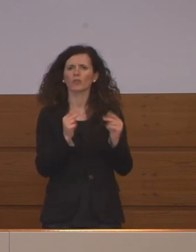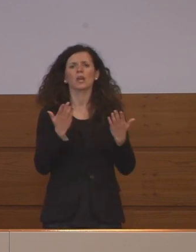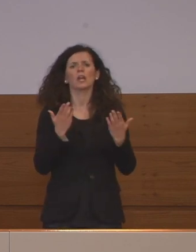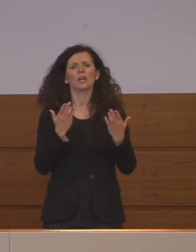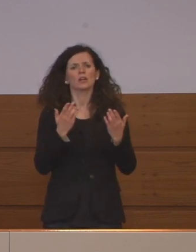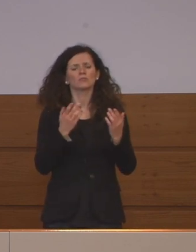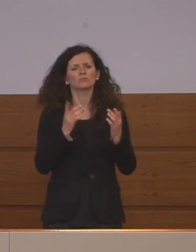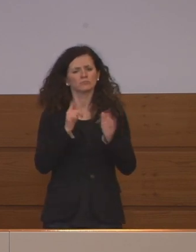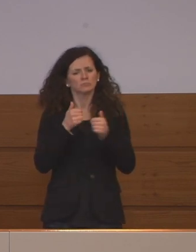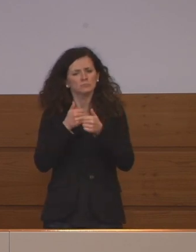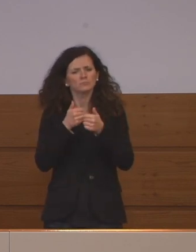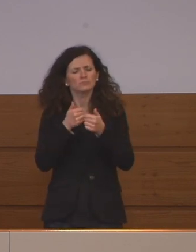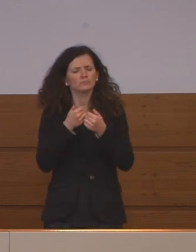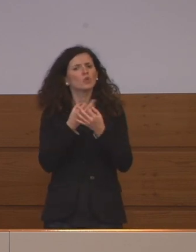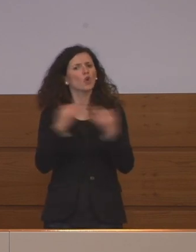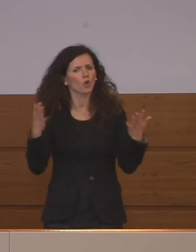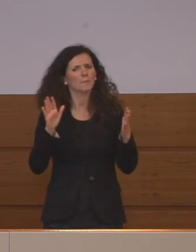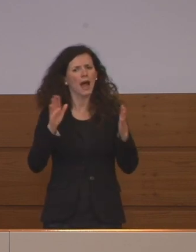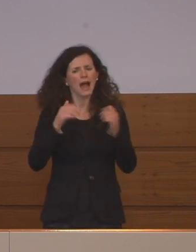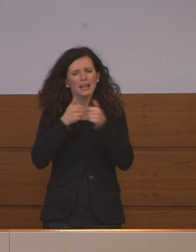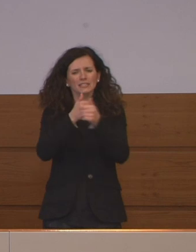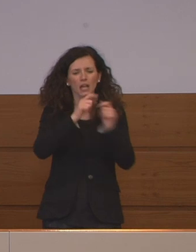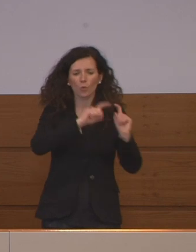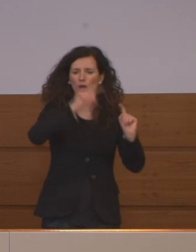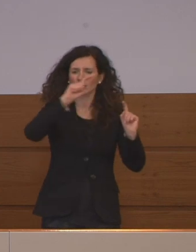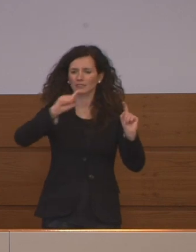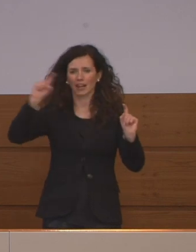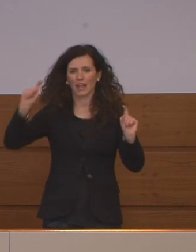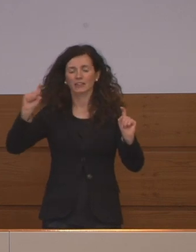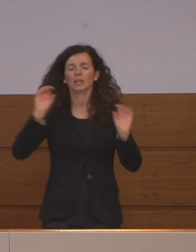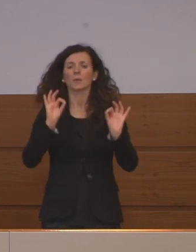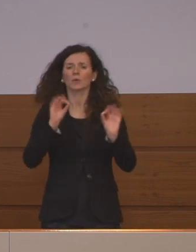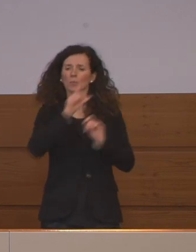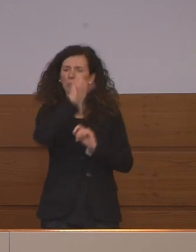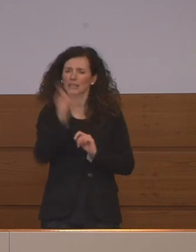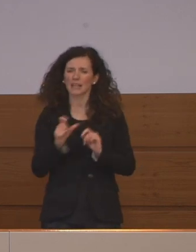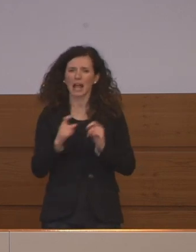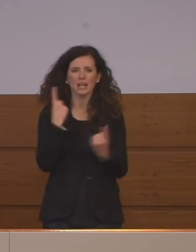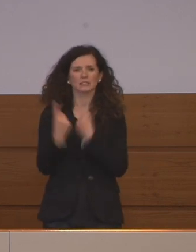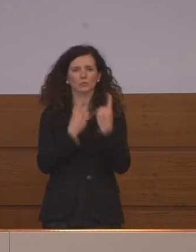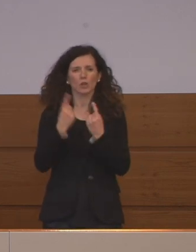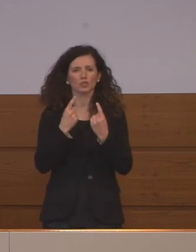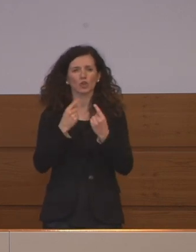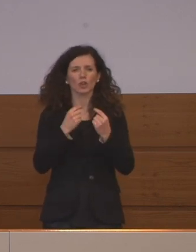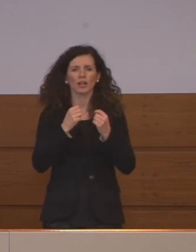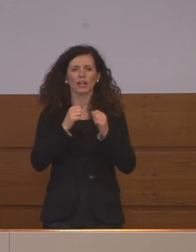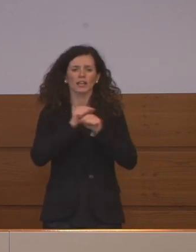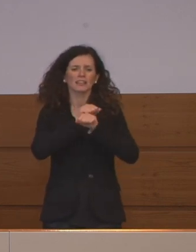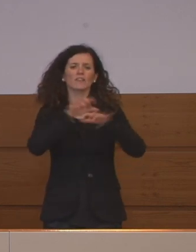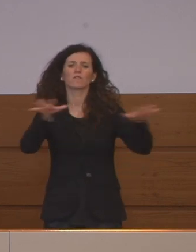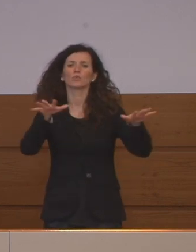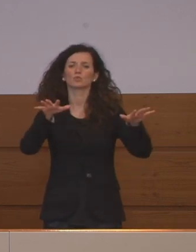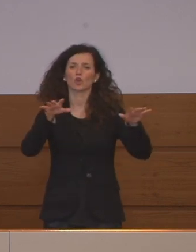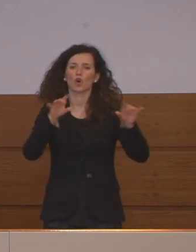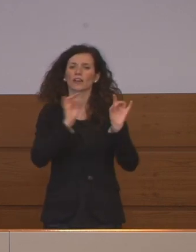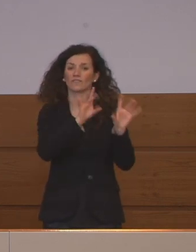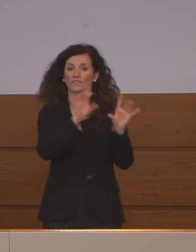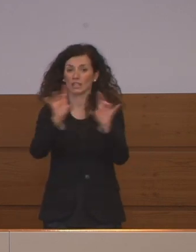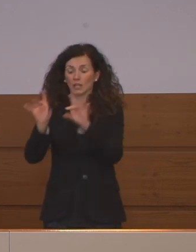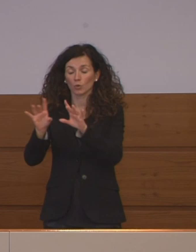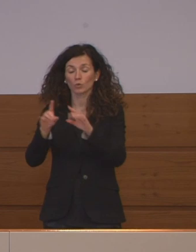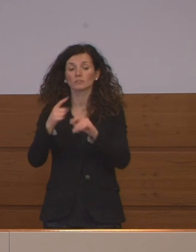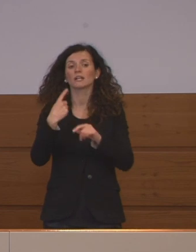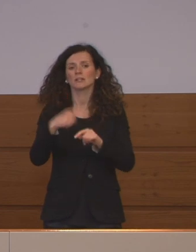trend che la diffusione della malattia avuto nel paese questo ci fa pensare che è indispensabile